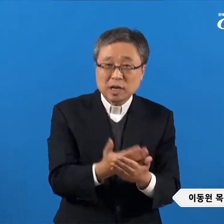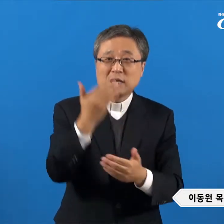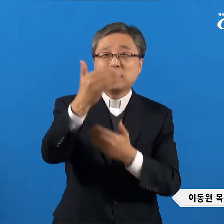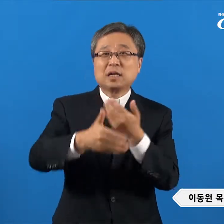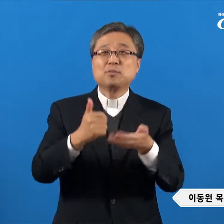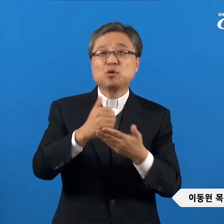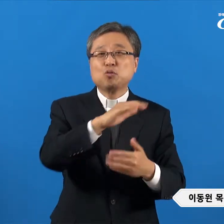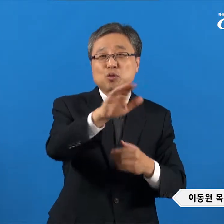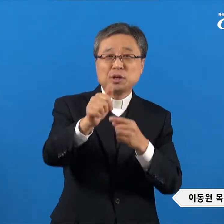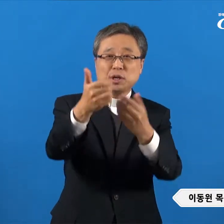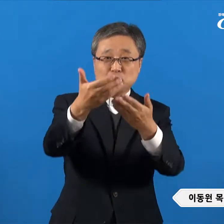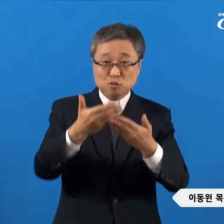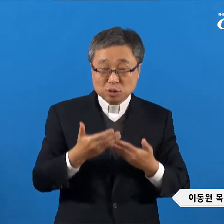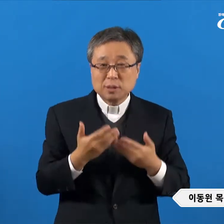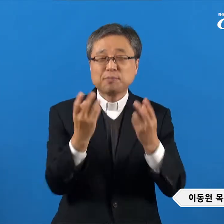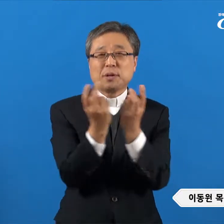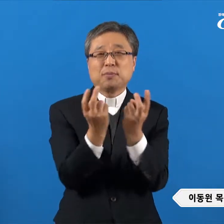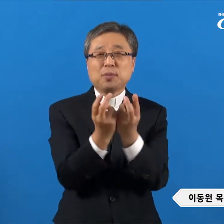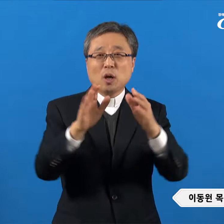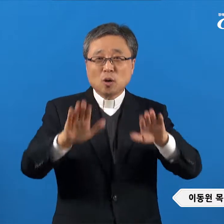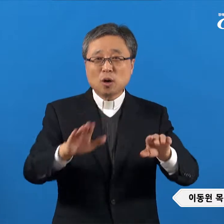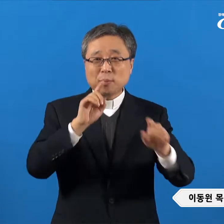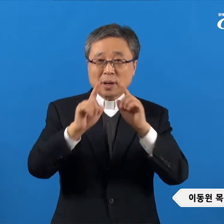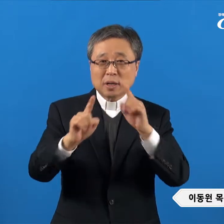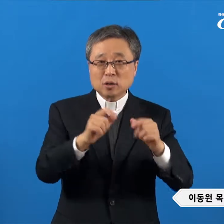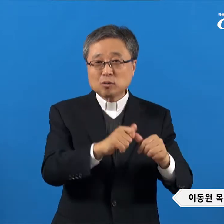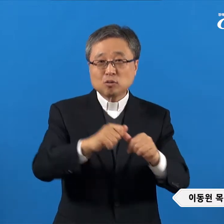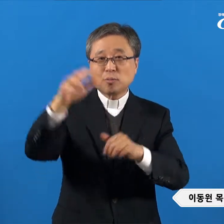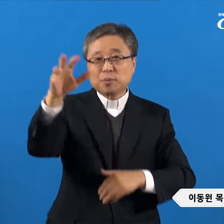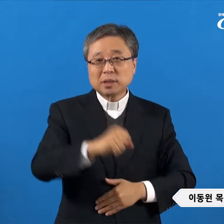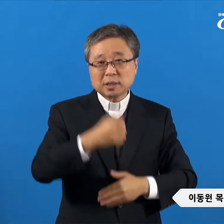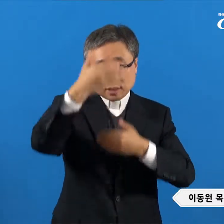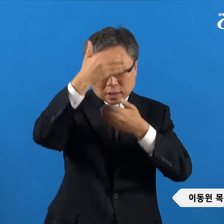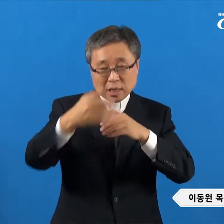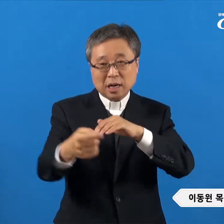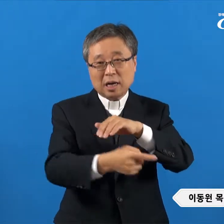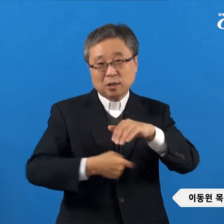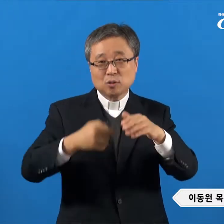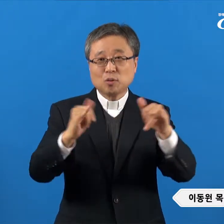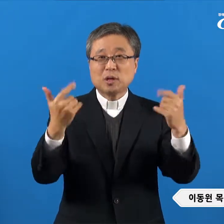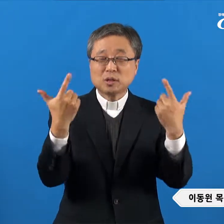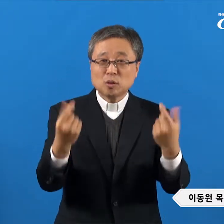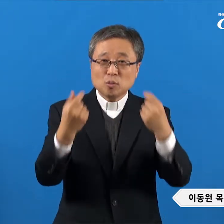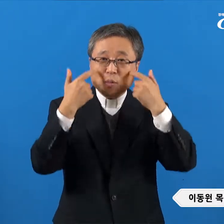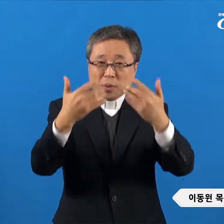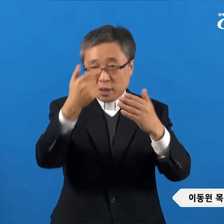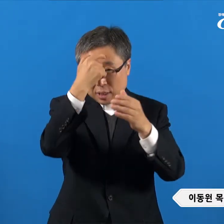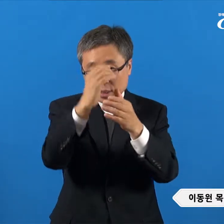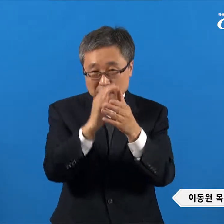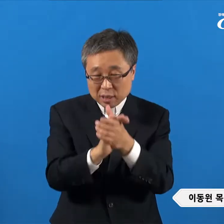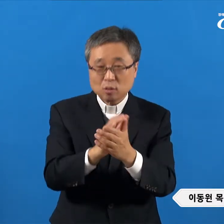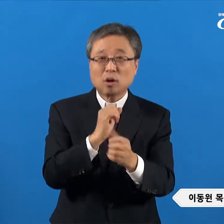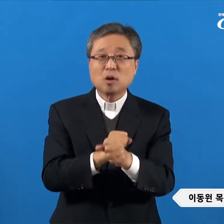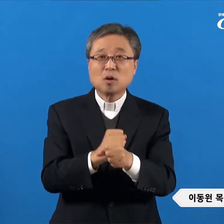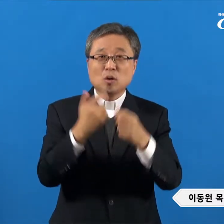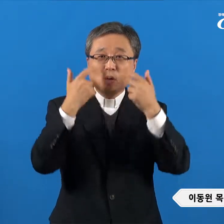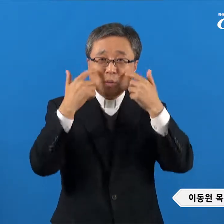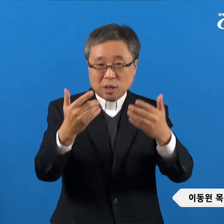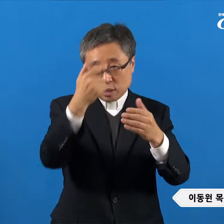주신 방편입니다. 본문에 구원받은 강도처럼 분명하게 기도하고 분명한 기도의 응답을